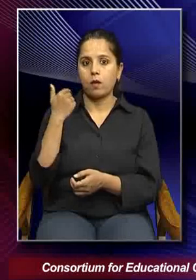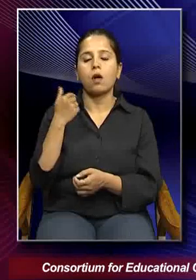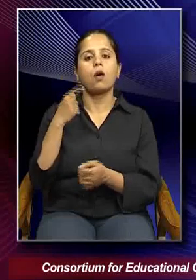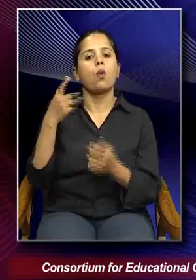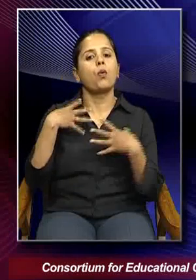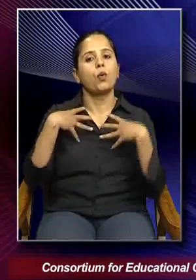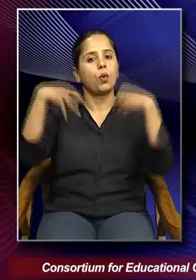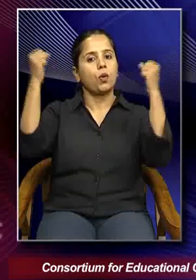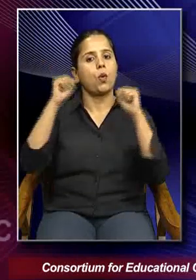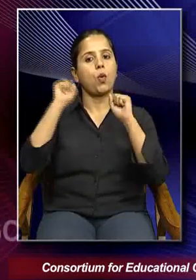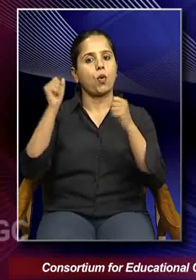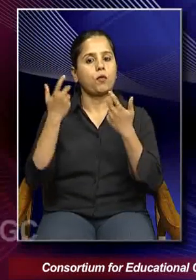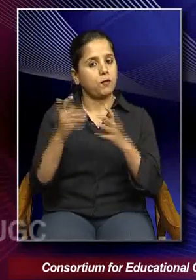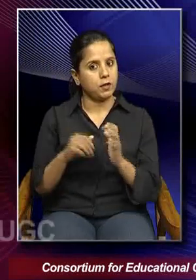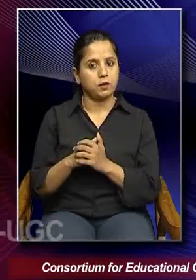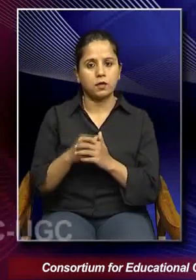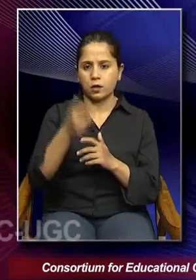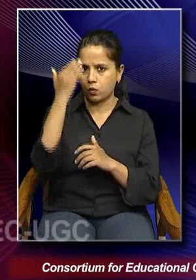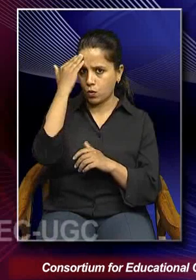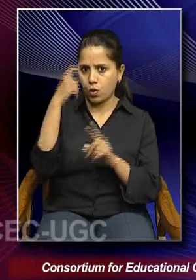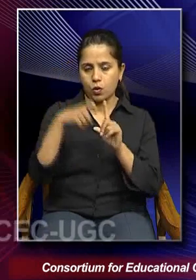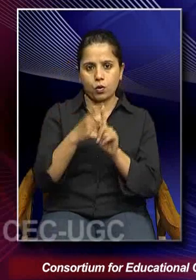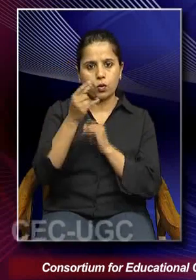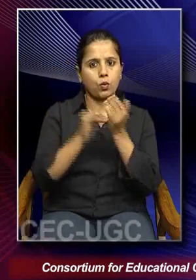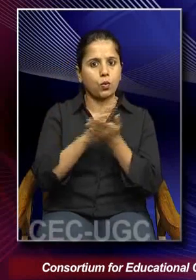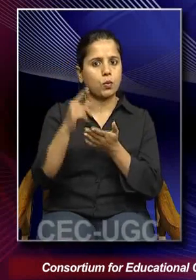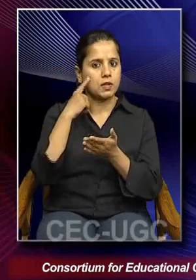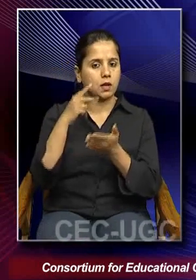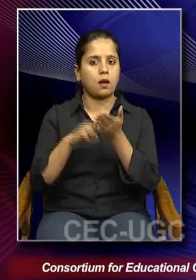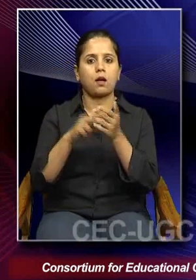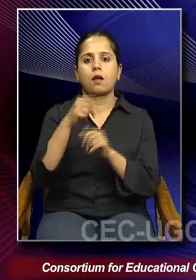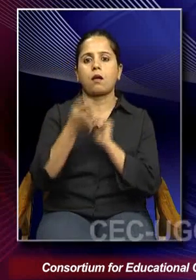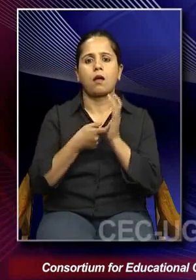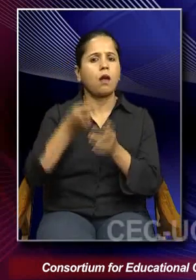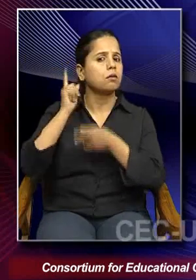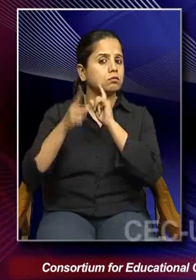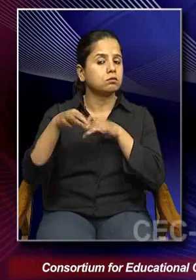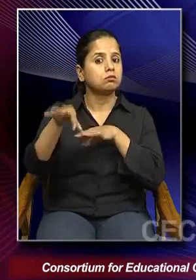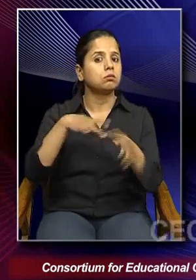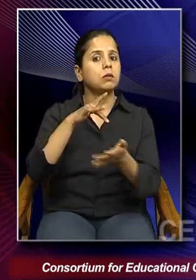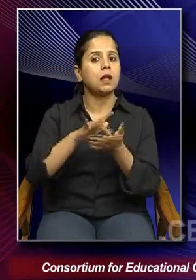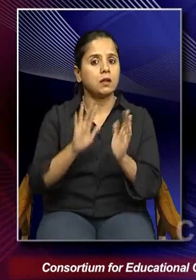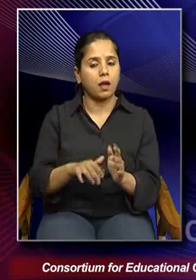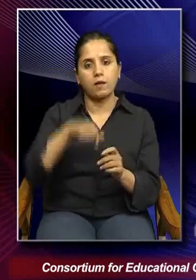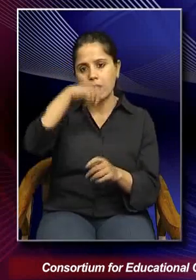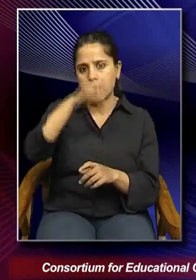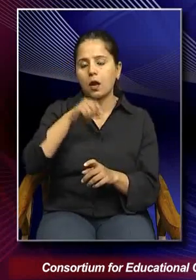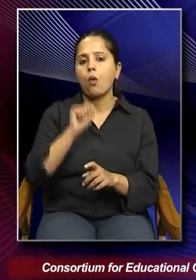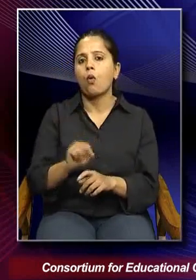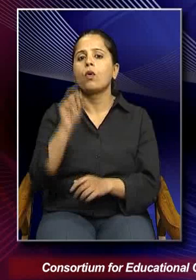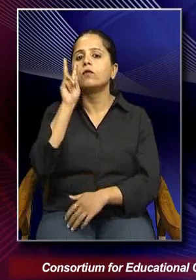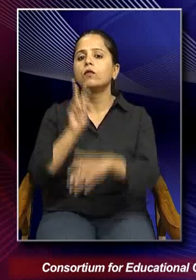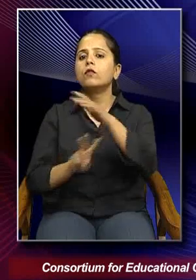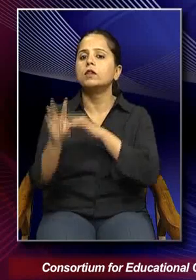था हम जानते हैं की कुशीनगर है भारतीय दृष्टि से